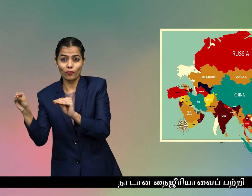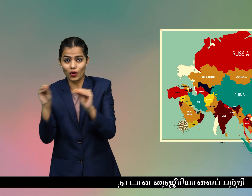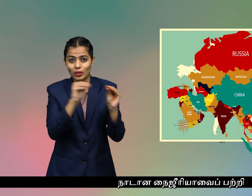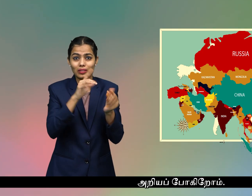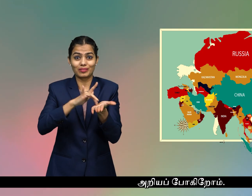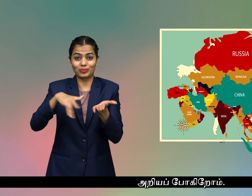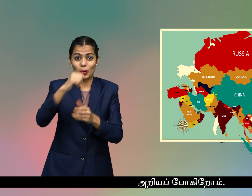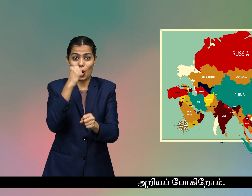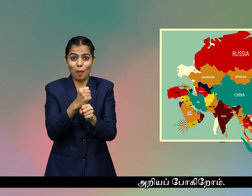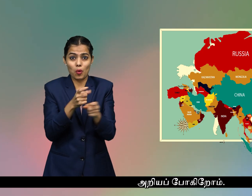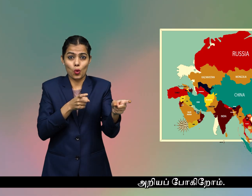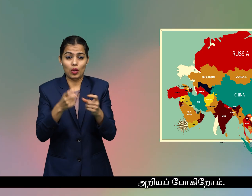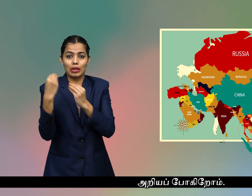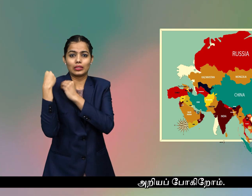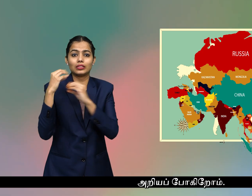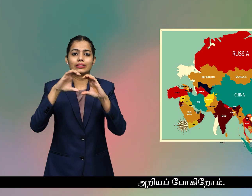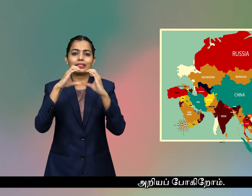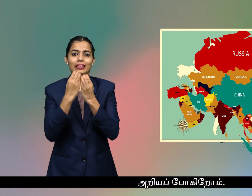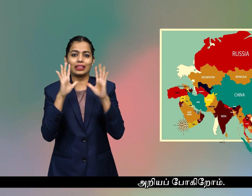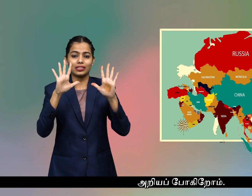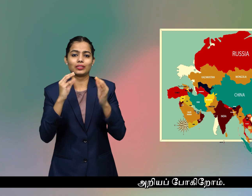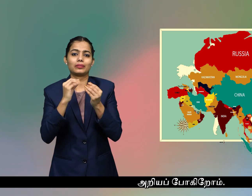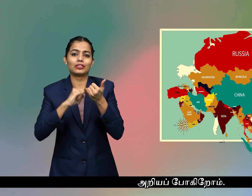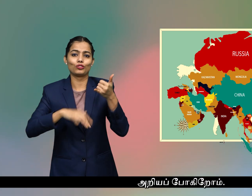நைஜீரியாவை பற்றி அறியப்போகிறோம்.